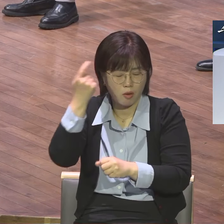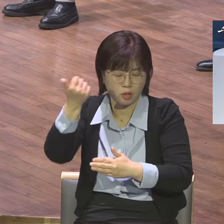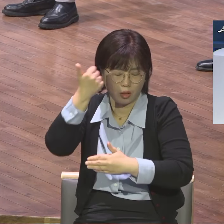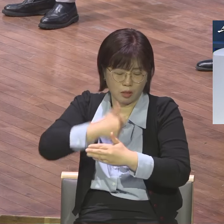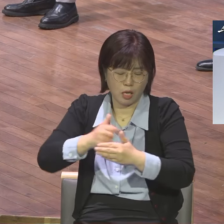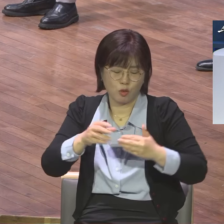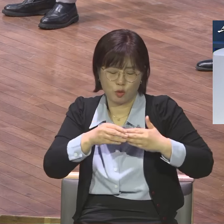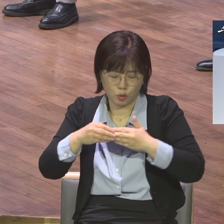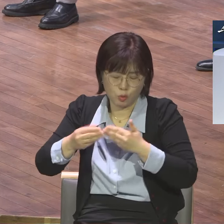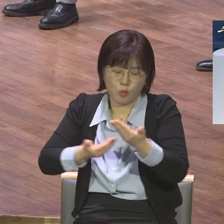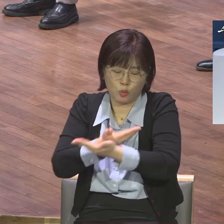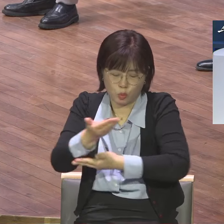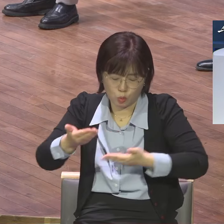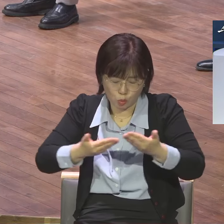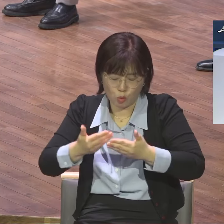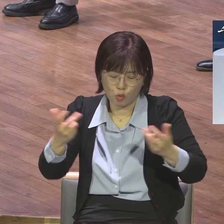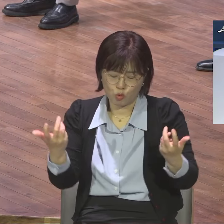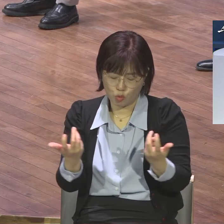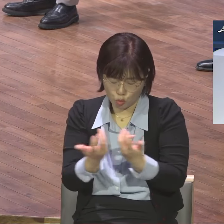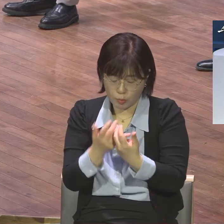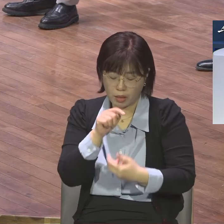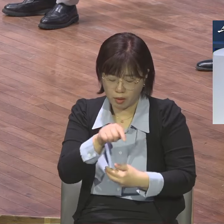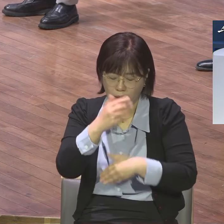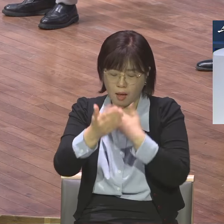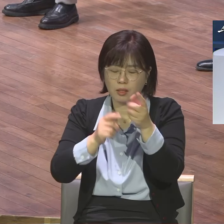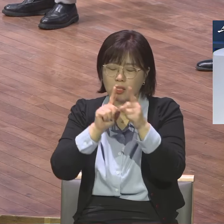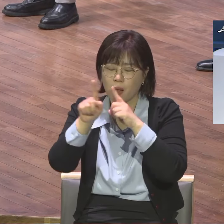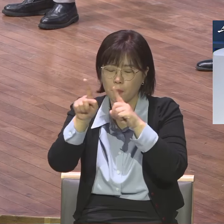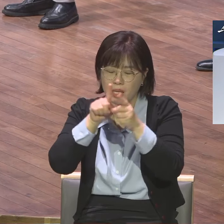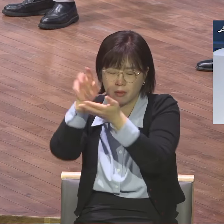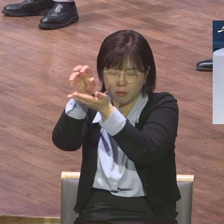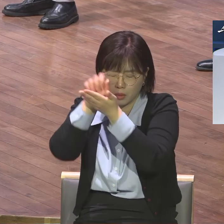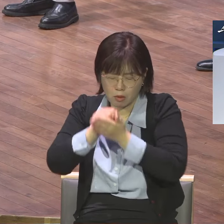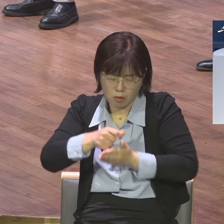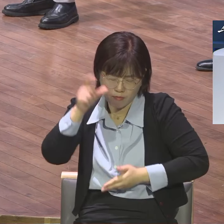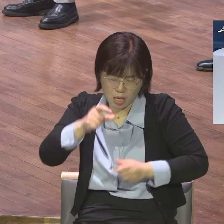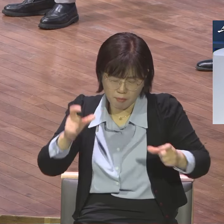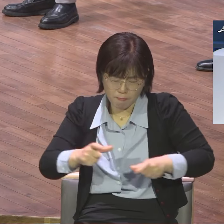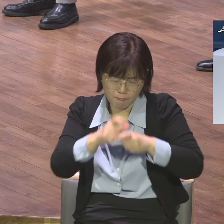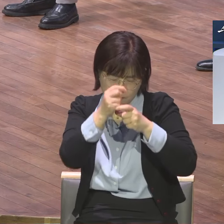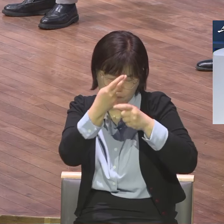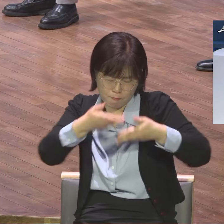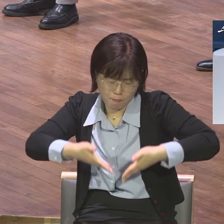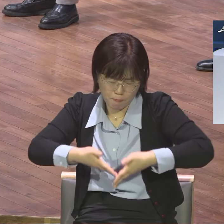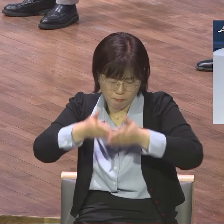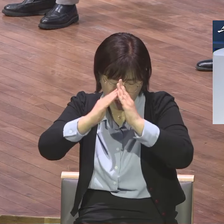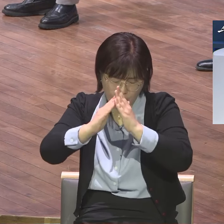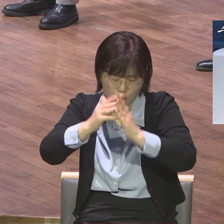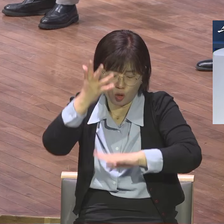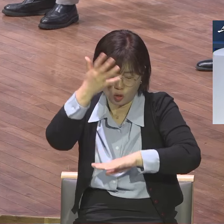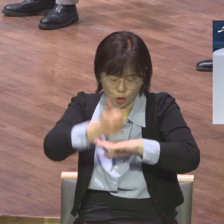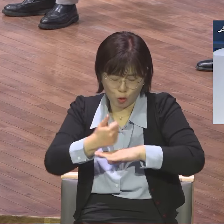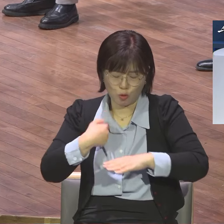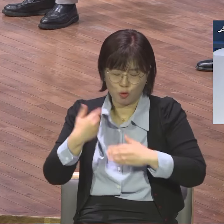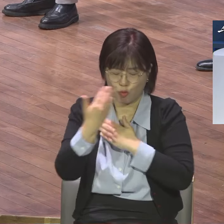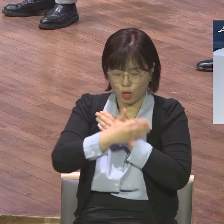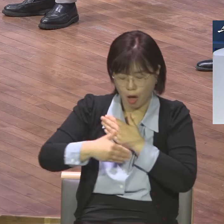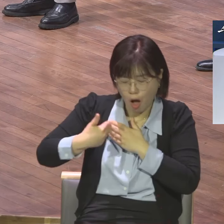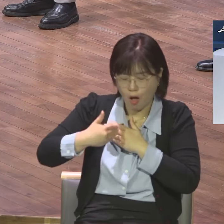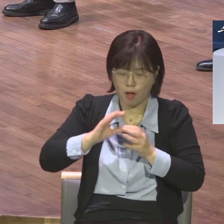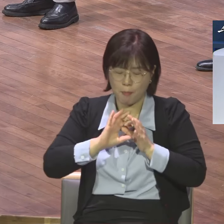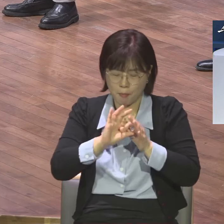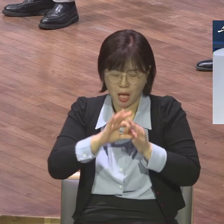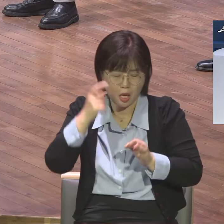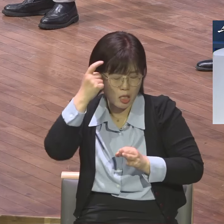역사 교통 충만하심이 하나님의 말씀으로 견고한 망대가 세워져서 영육의 장막터가 넓혀지며 선한